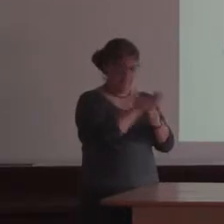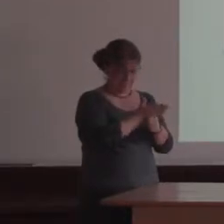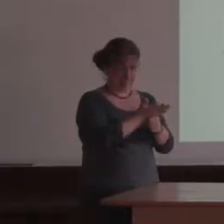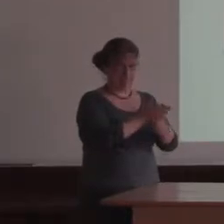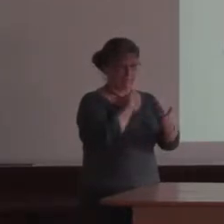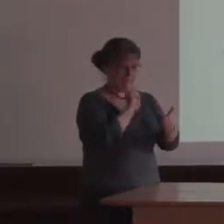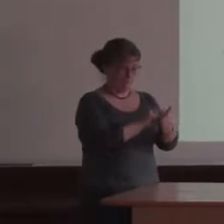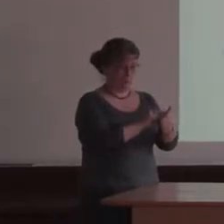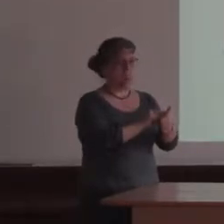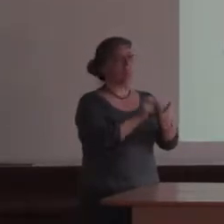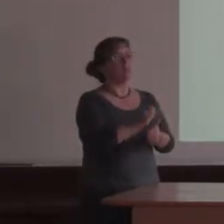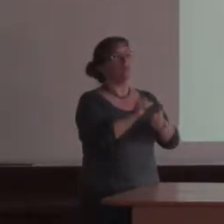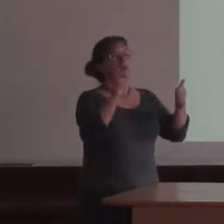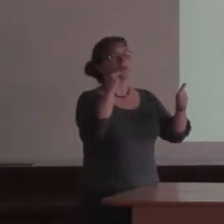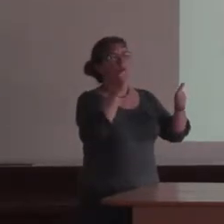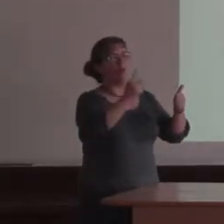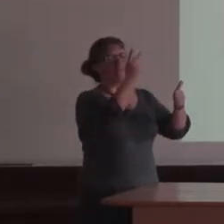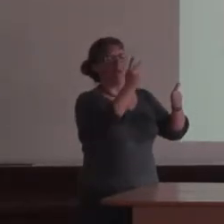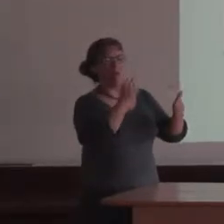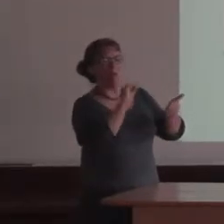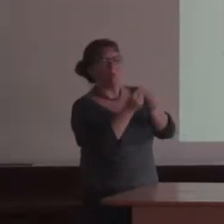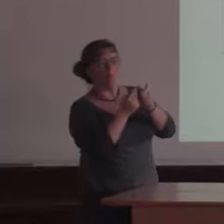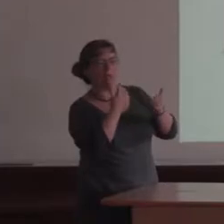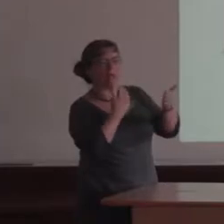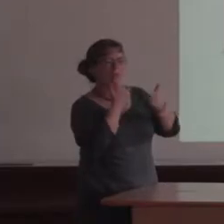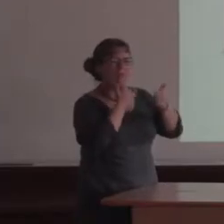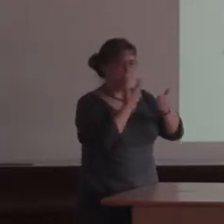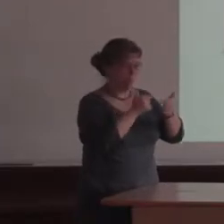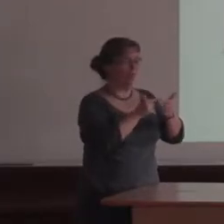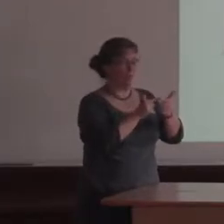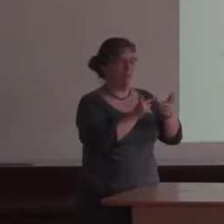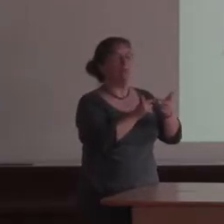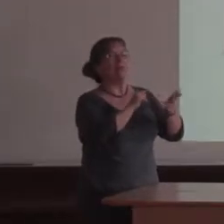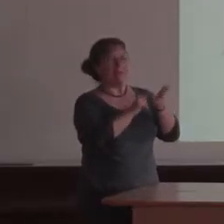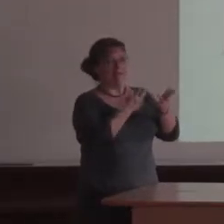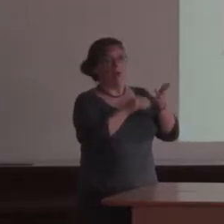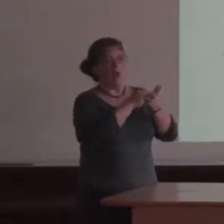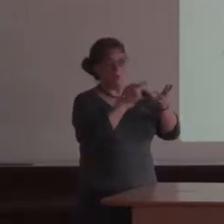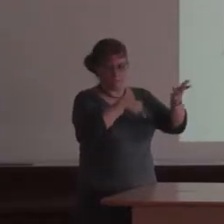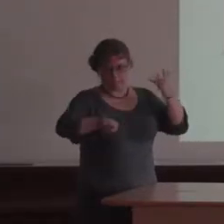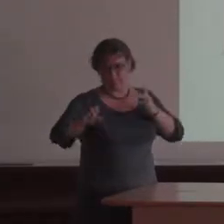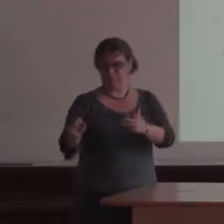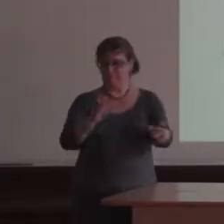affiche dans la pile d'appel la valeur des variables locales, et ça vous bascule dans PDB à la fin.